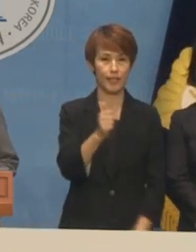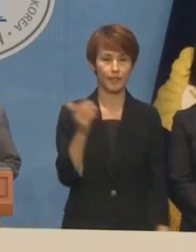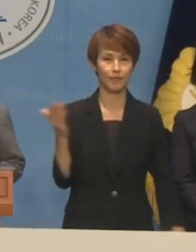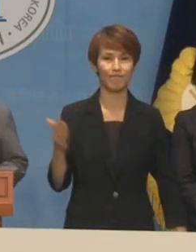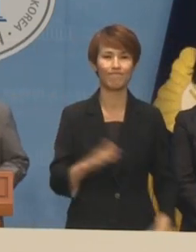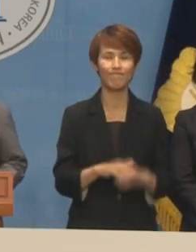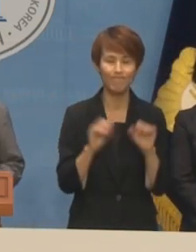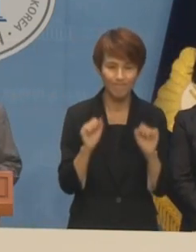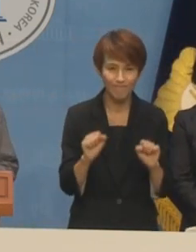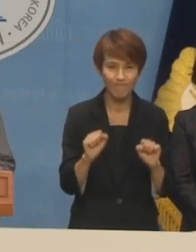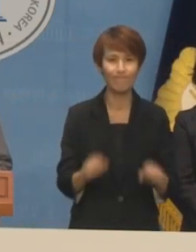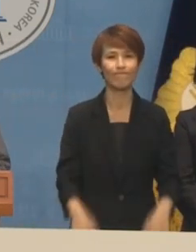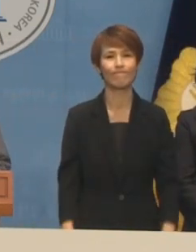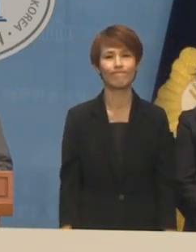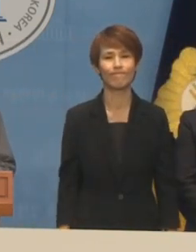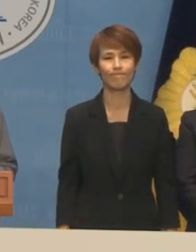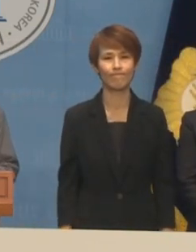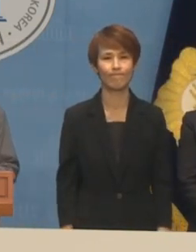안녕하십니까.